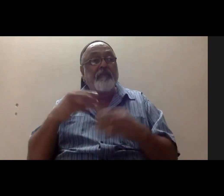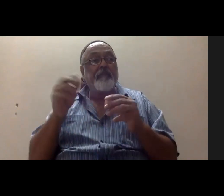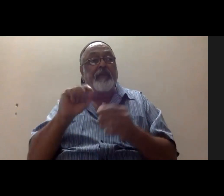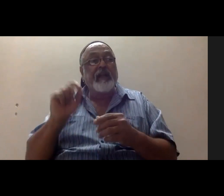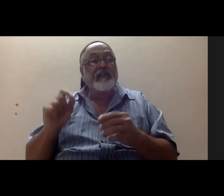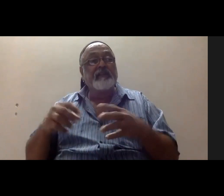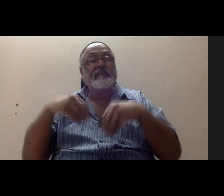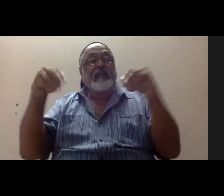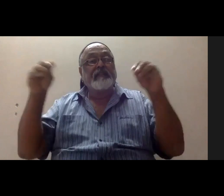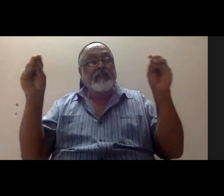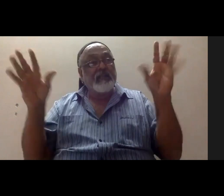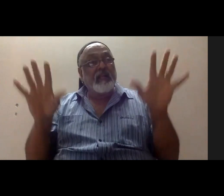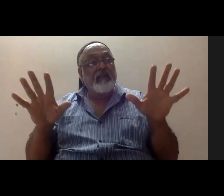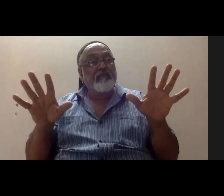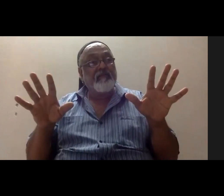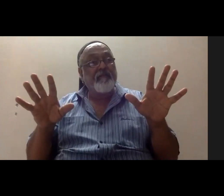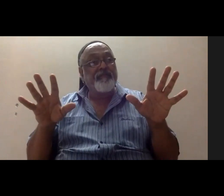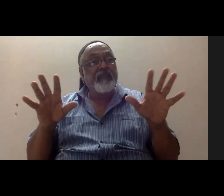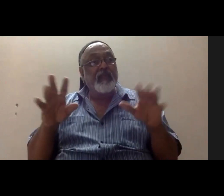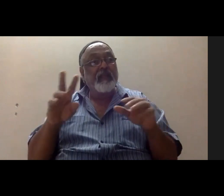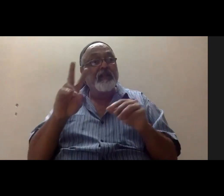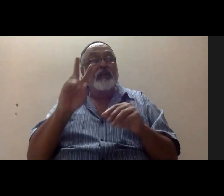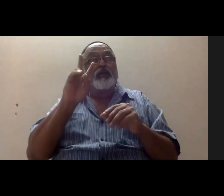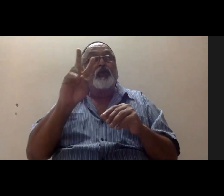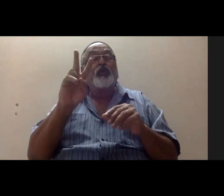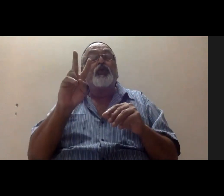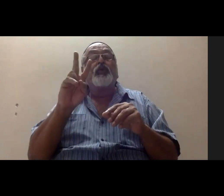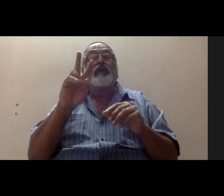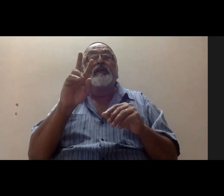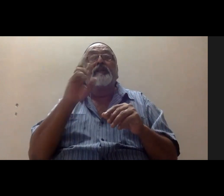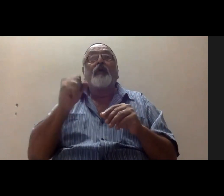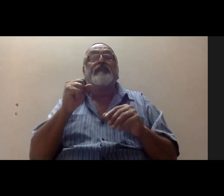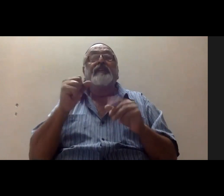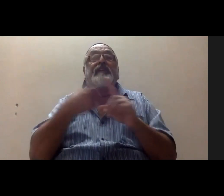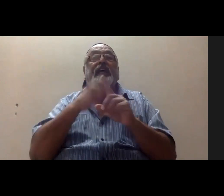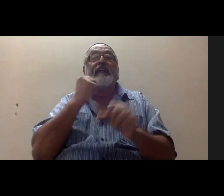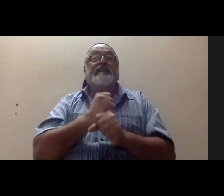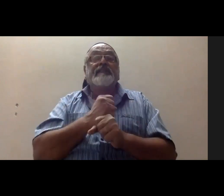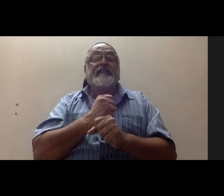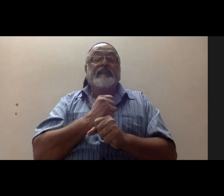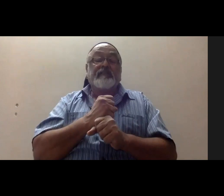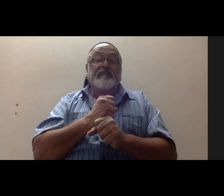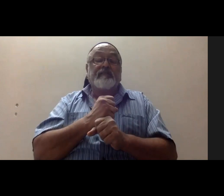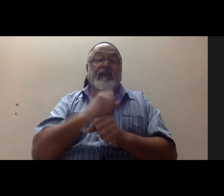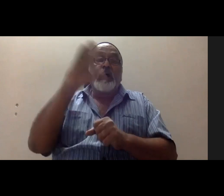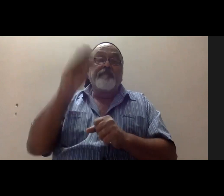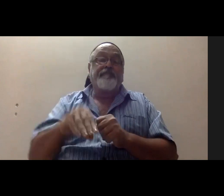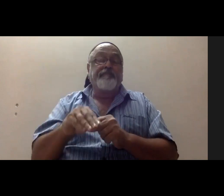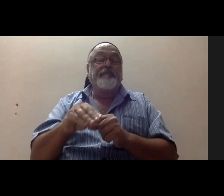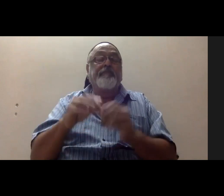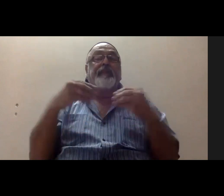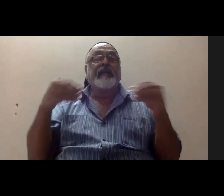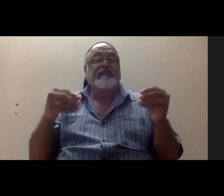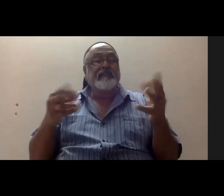भेजे हैं, 2-10 प्लास्टिक हमने रिड्यूस किए हैं इस पेन के दौरान, और इसके अलावा